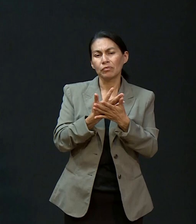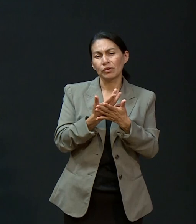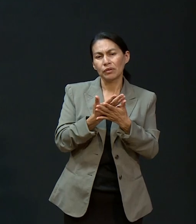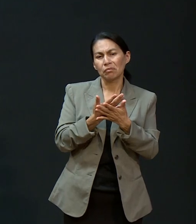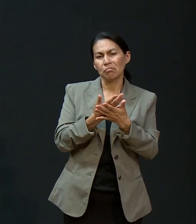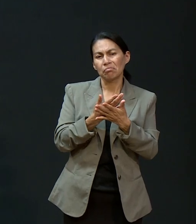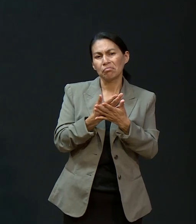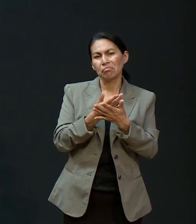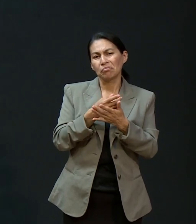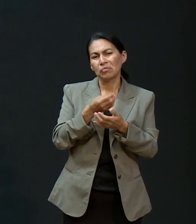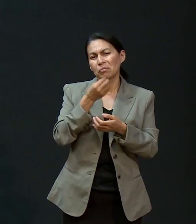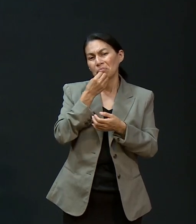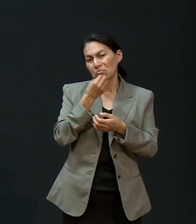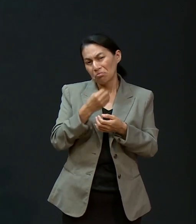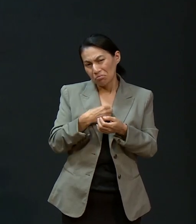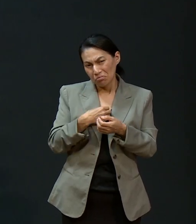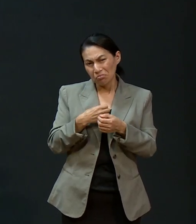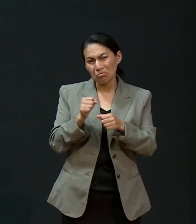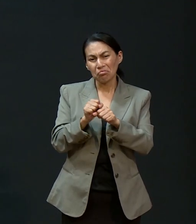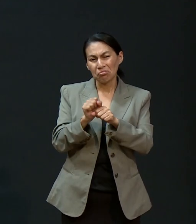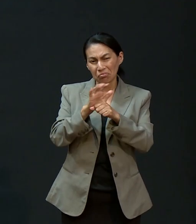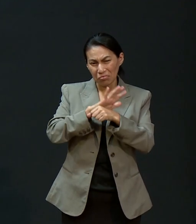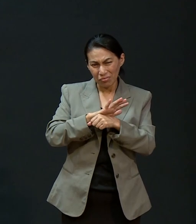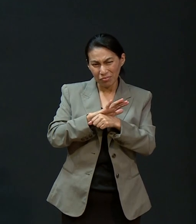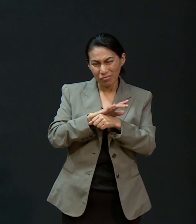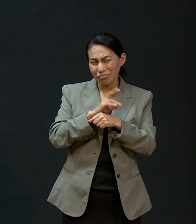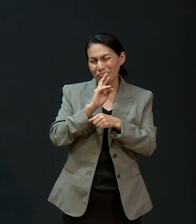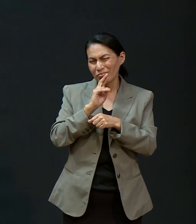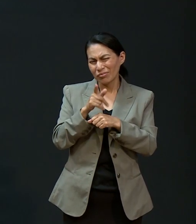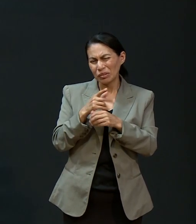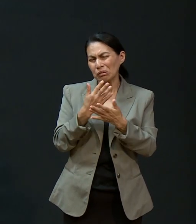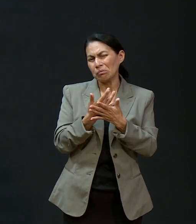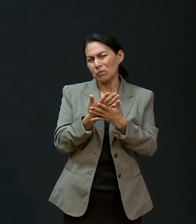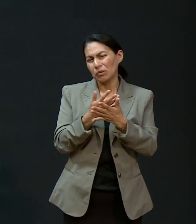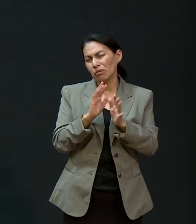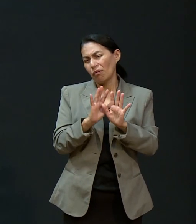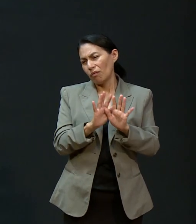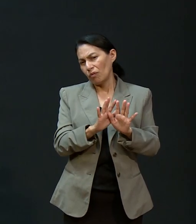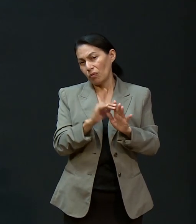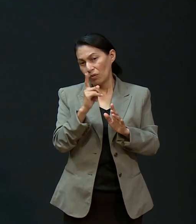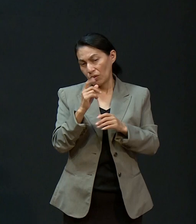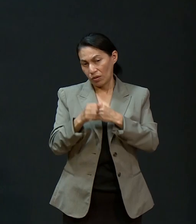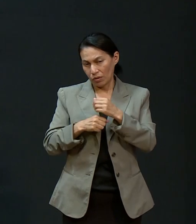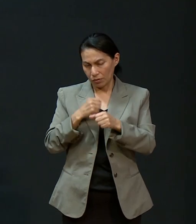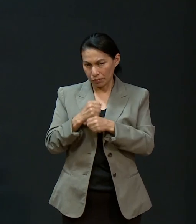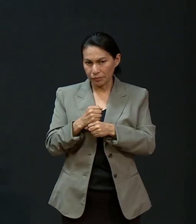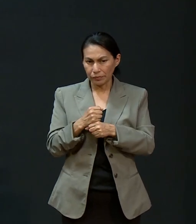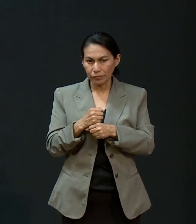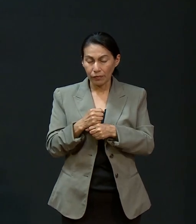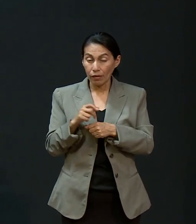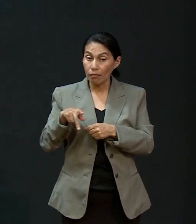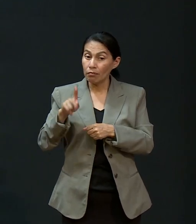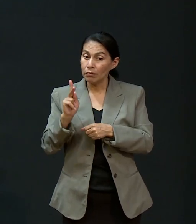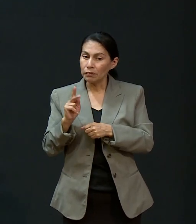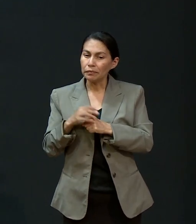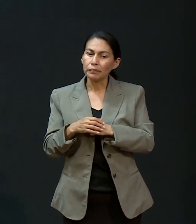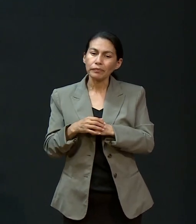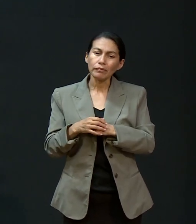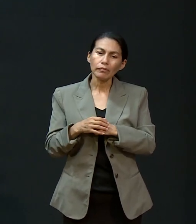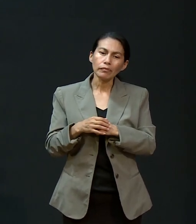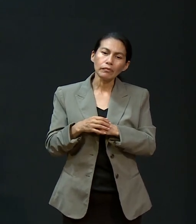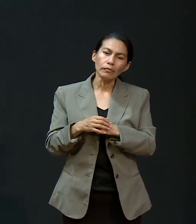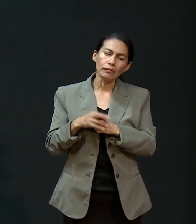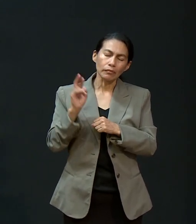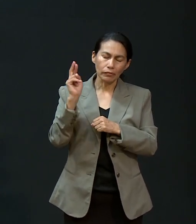Porque seguimos aún así en pandemia. Entonces dije, pues va a ser totalmente diferente y prefiero tomármelo. Sin embargo,